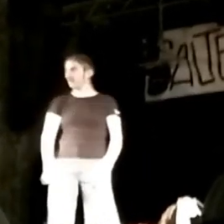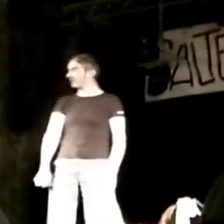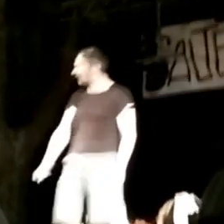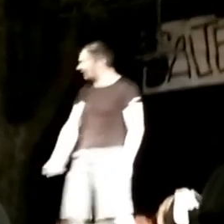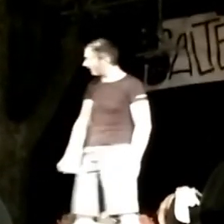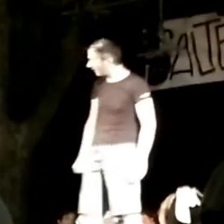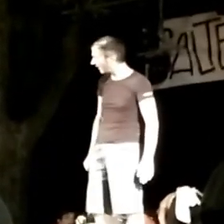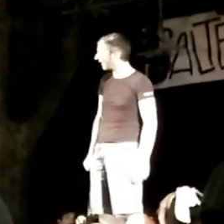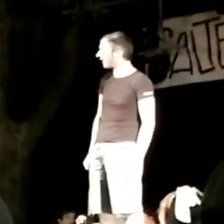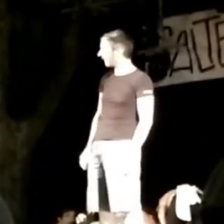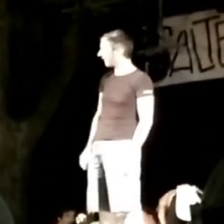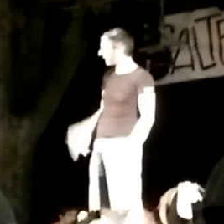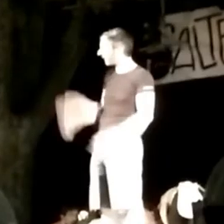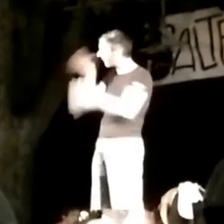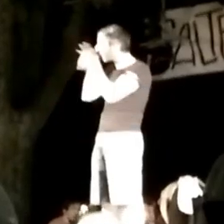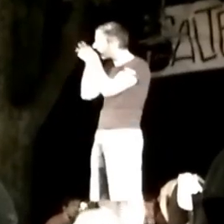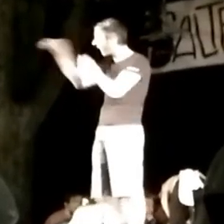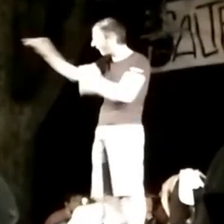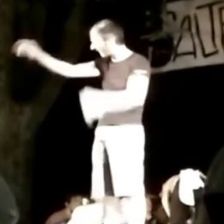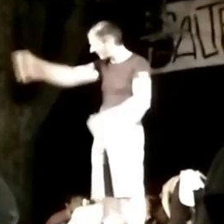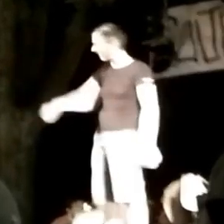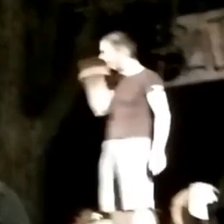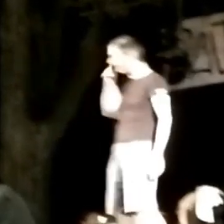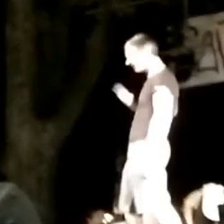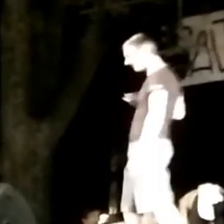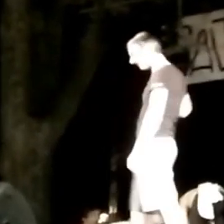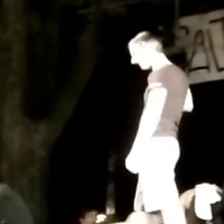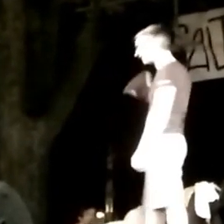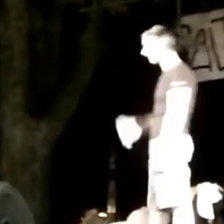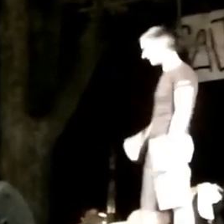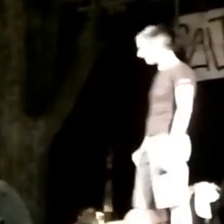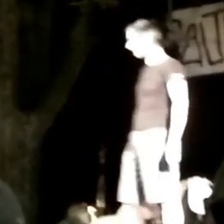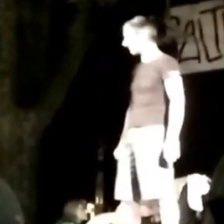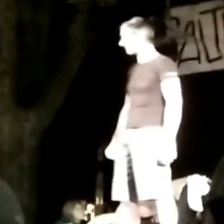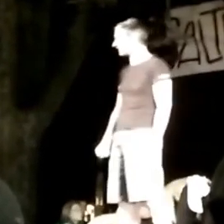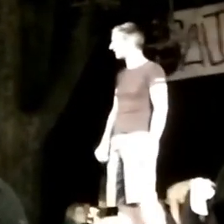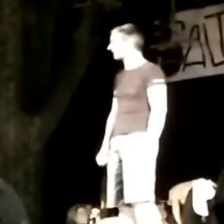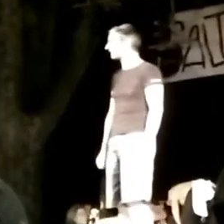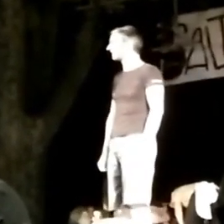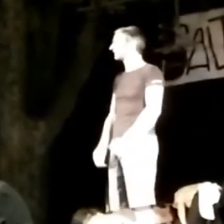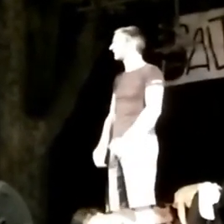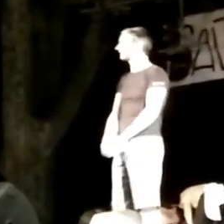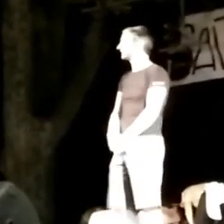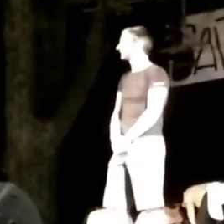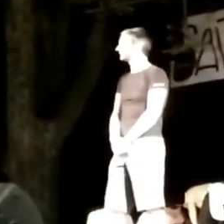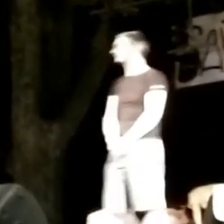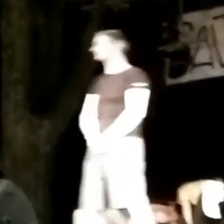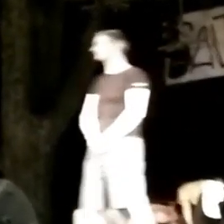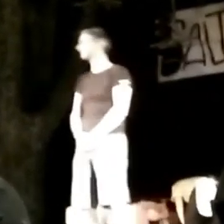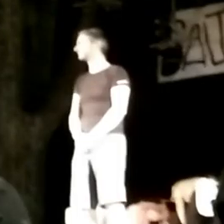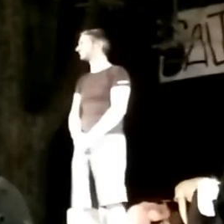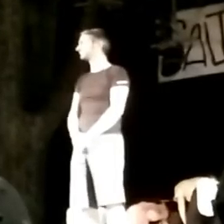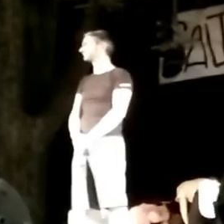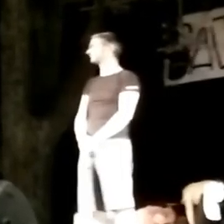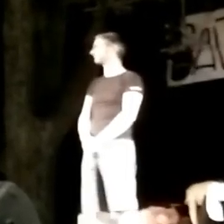Amb els seus mocs netejaré. Feu selfies. Sí, així, millor.